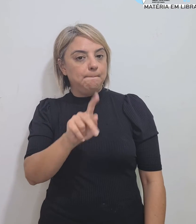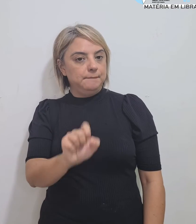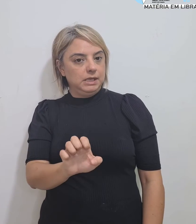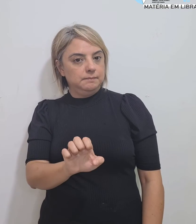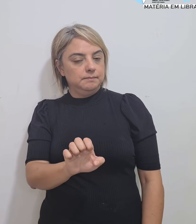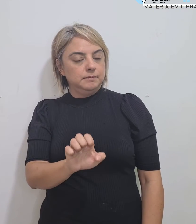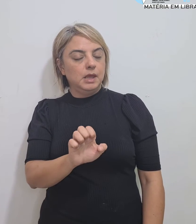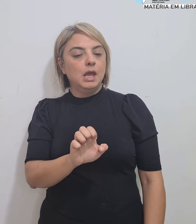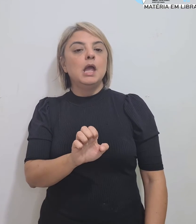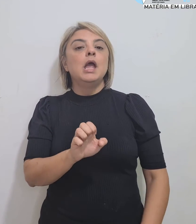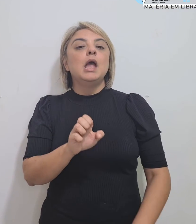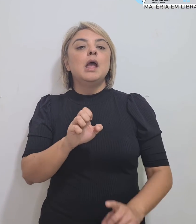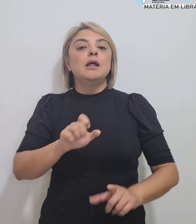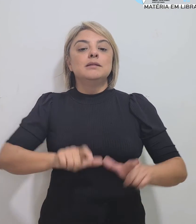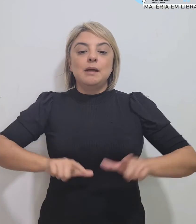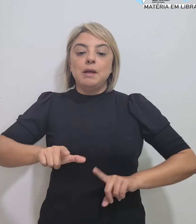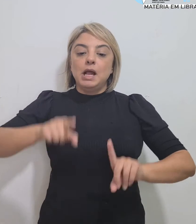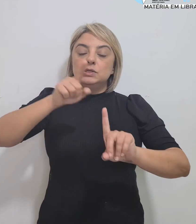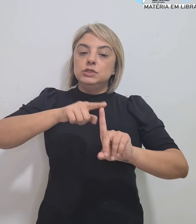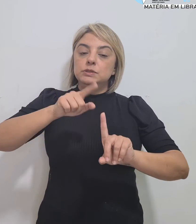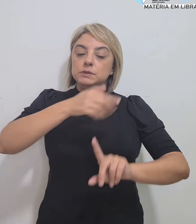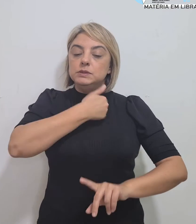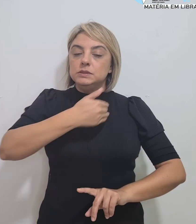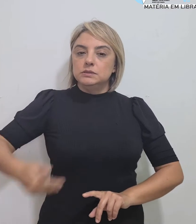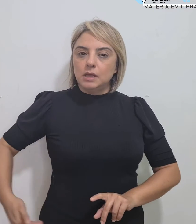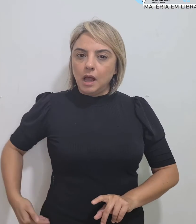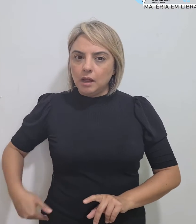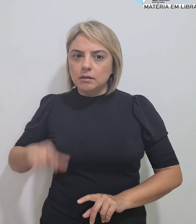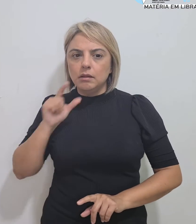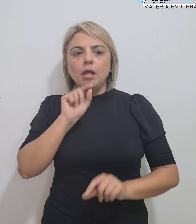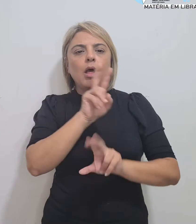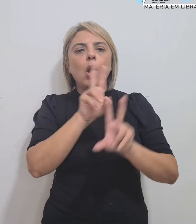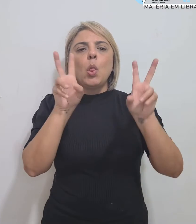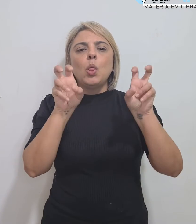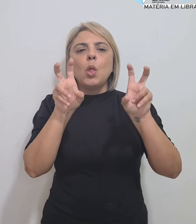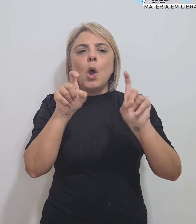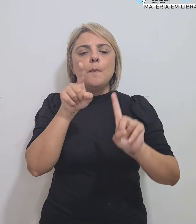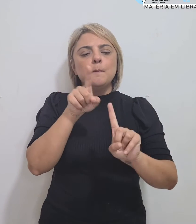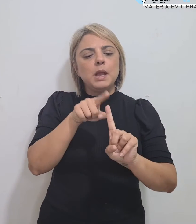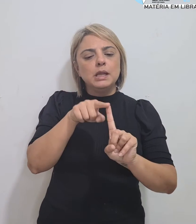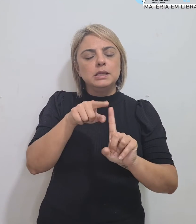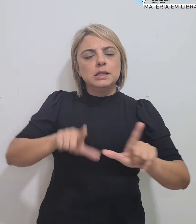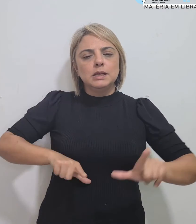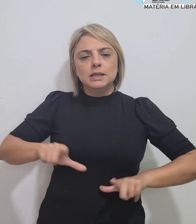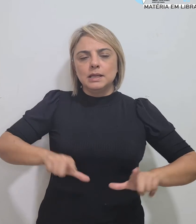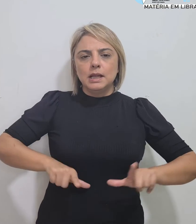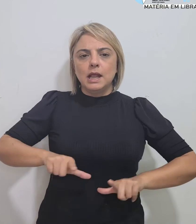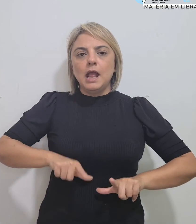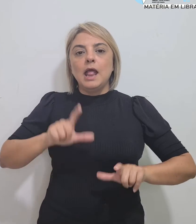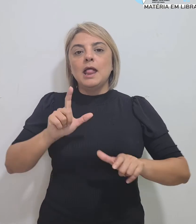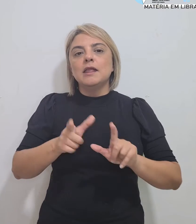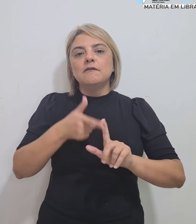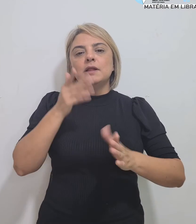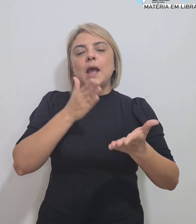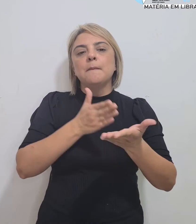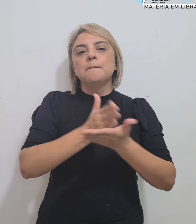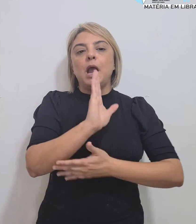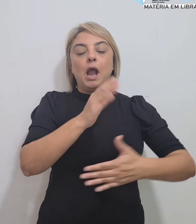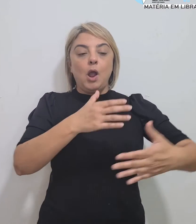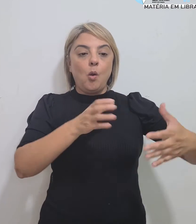Cargo típico de Estado. A investidura, o denominado cargo típico de Estado, vai depender de aprovação em